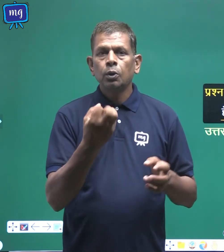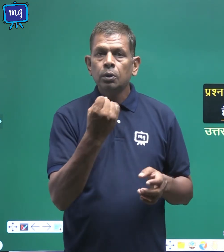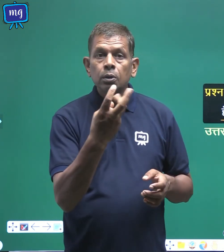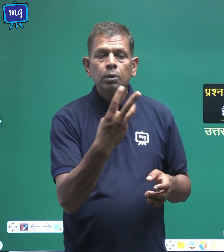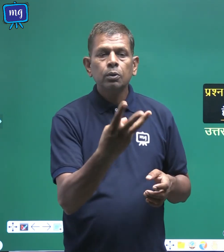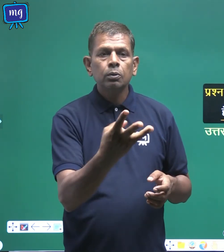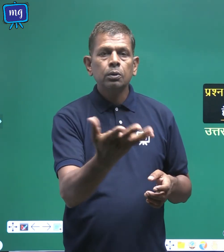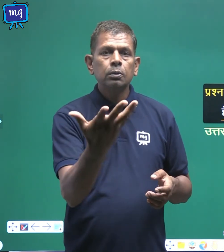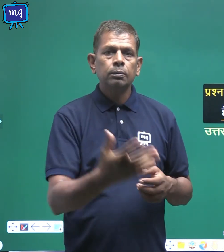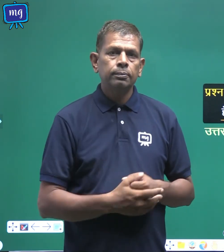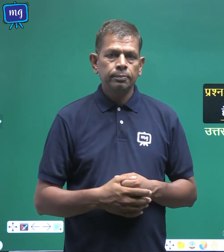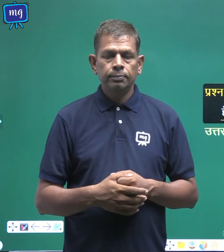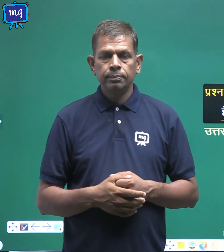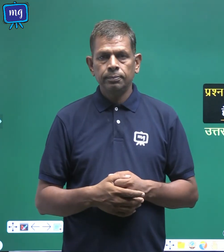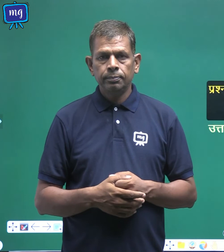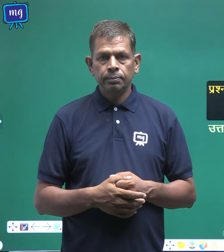हैं।